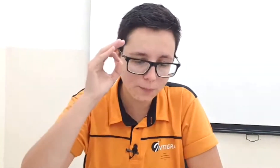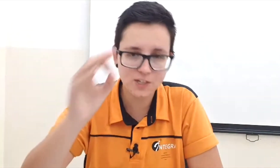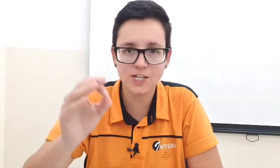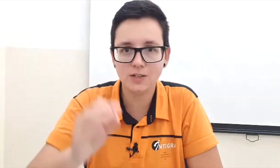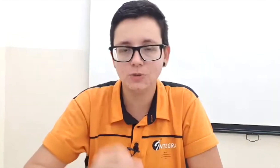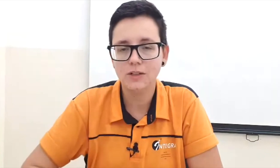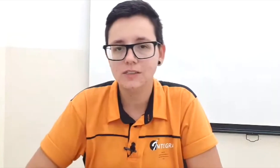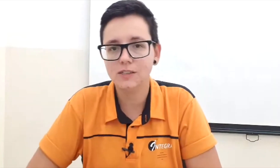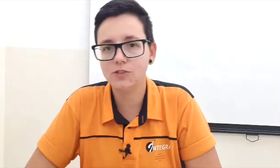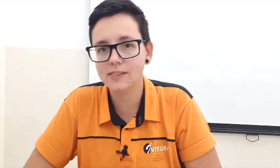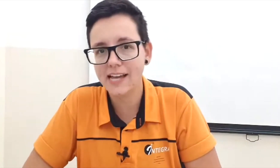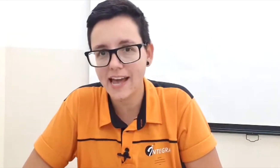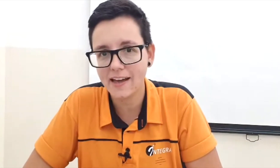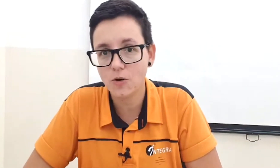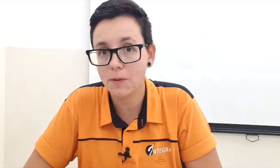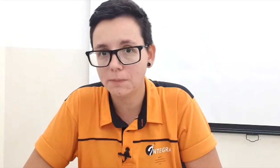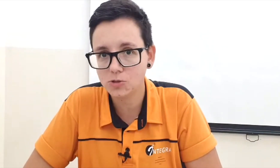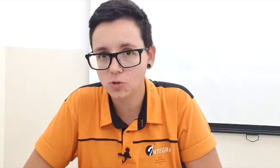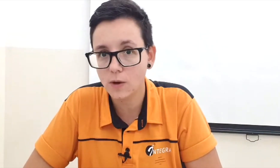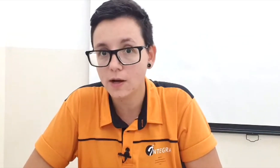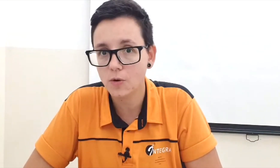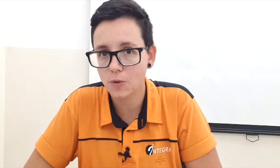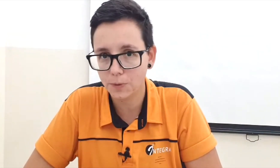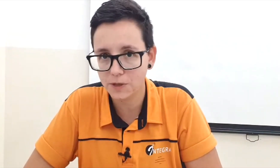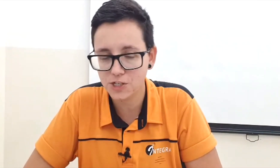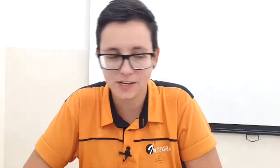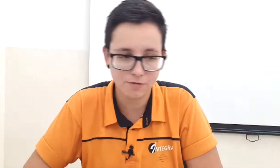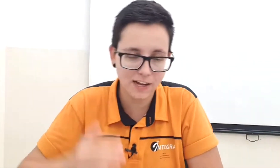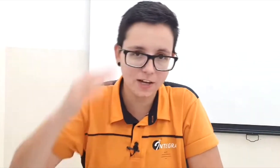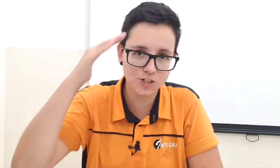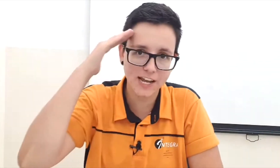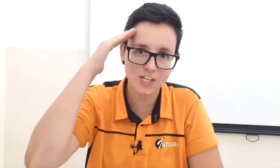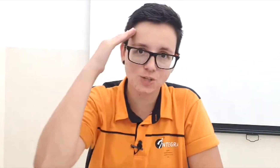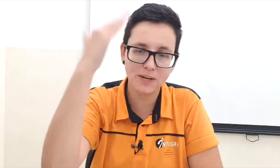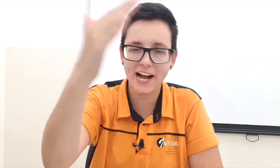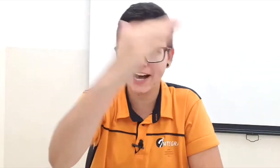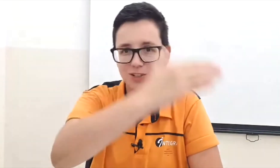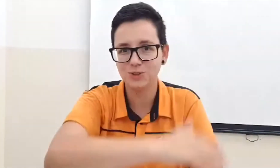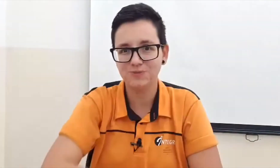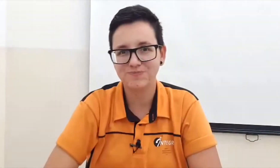comprometido se você é uma pessoa comprometida. Valeu, gente! Obrigado!